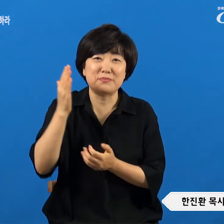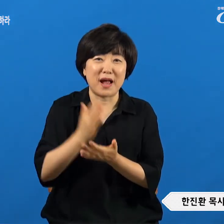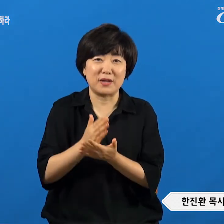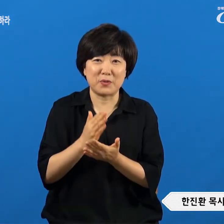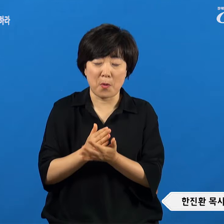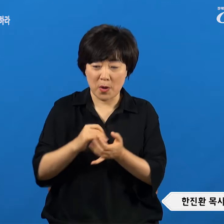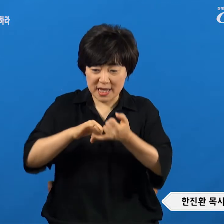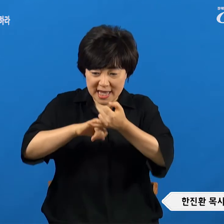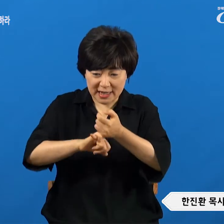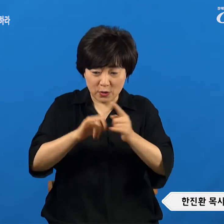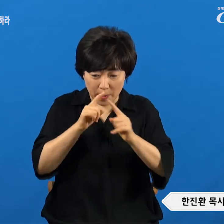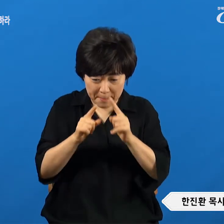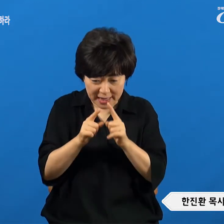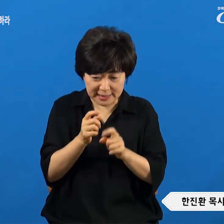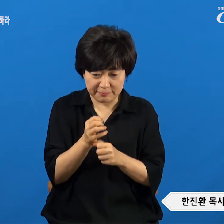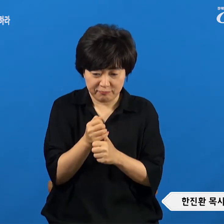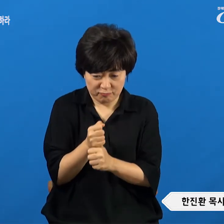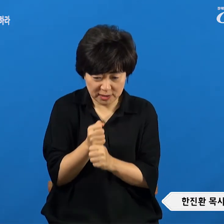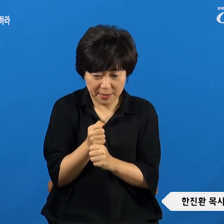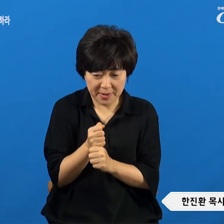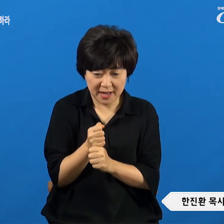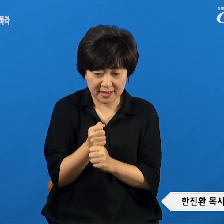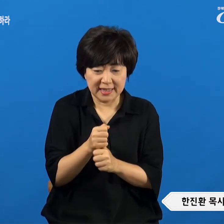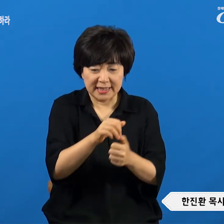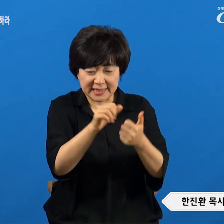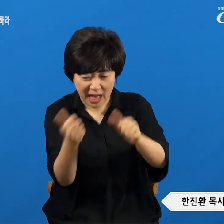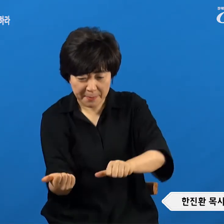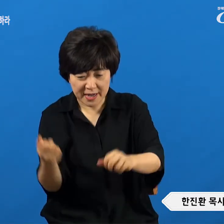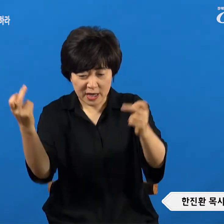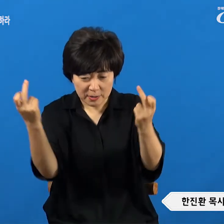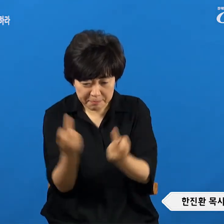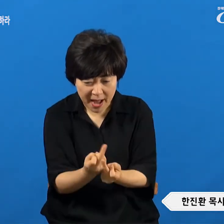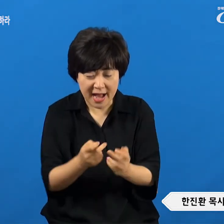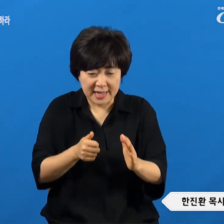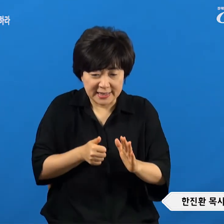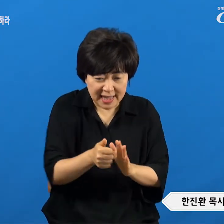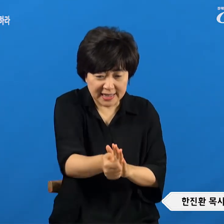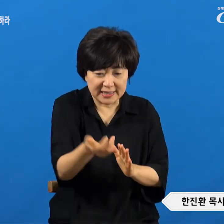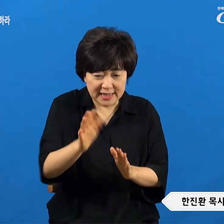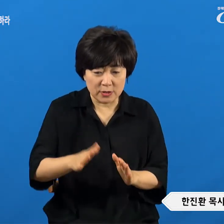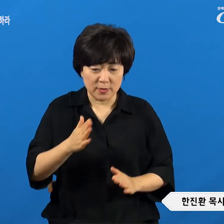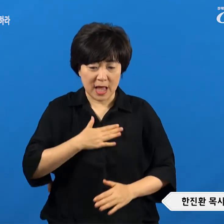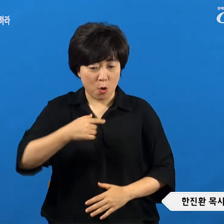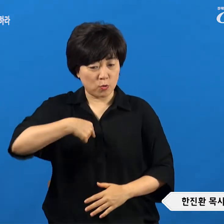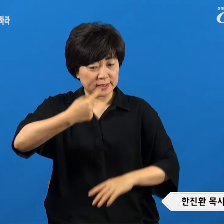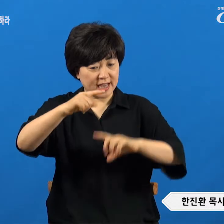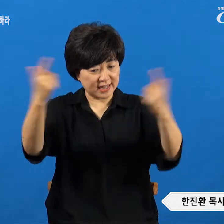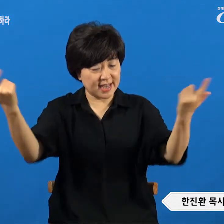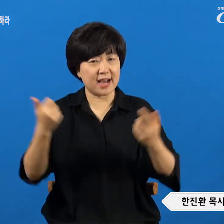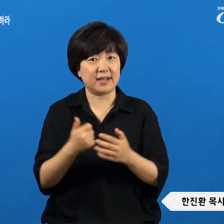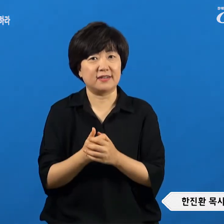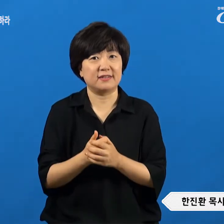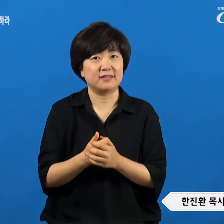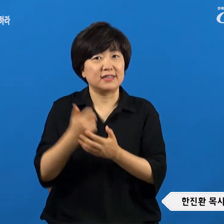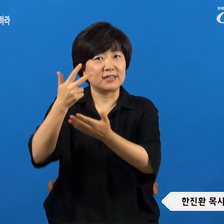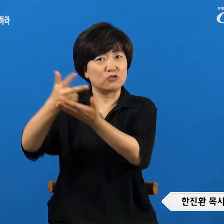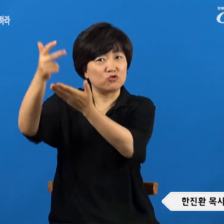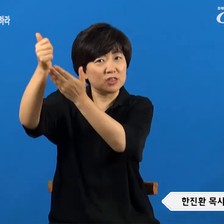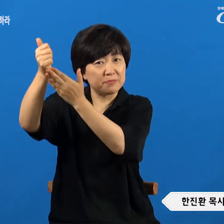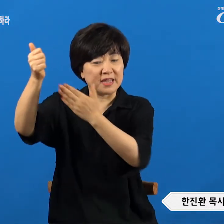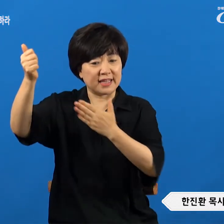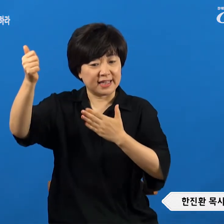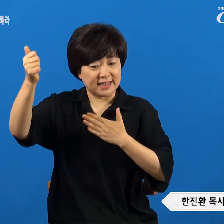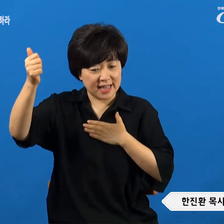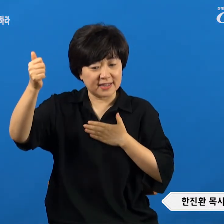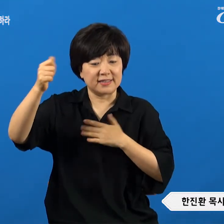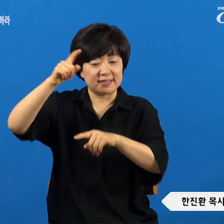약속의 말씀을 붙드십시오. 사망의 음침한 골짜기라도 내 혼자가 아니다, 주님이 당신의